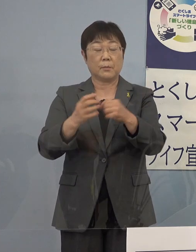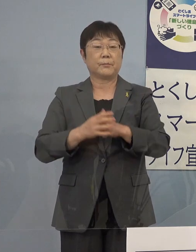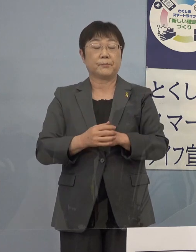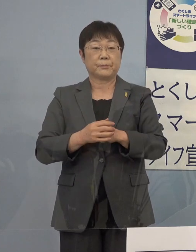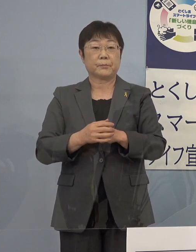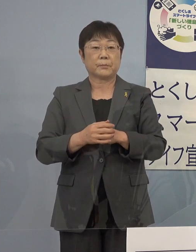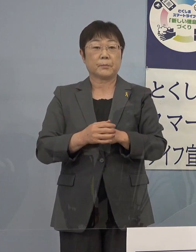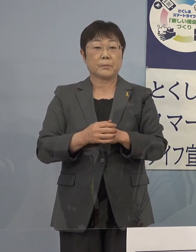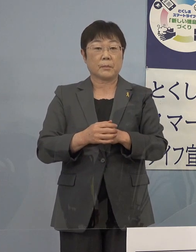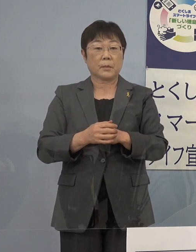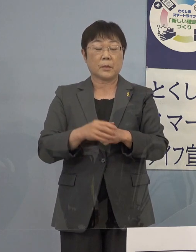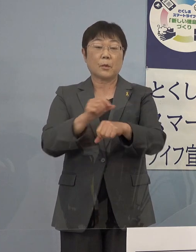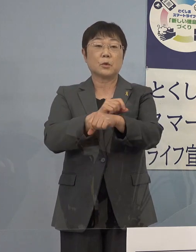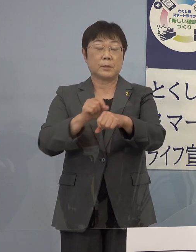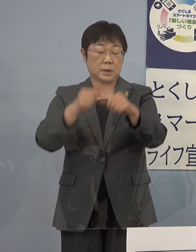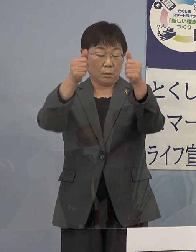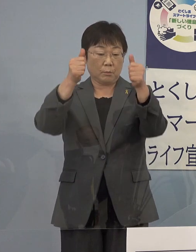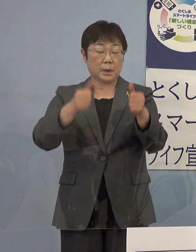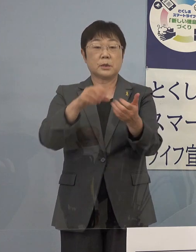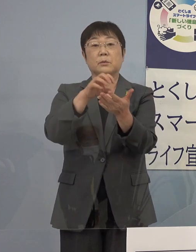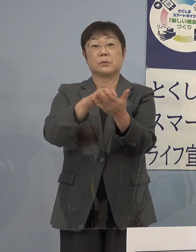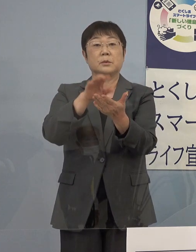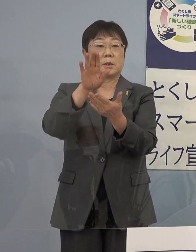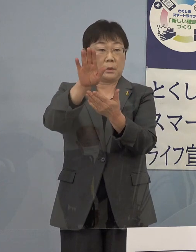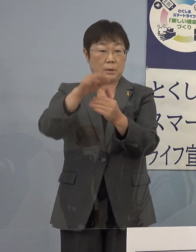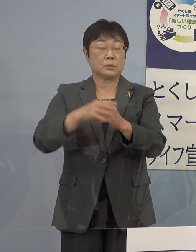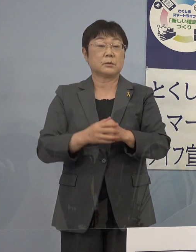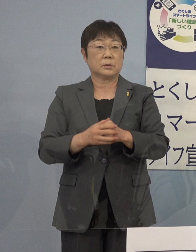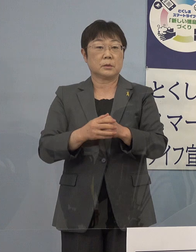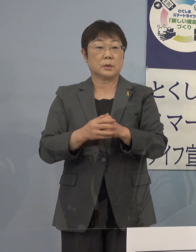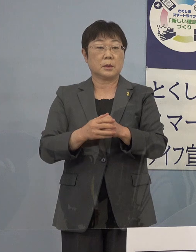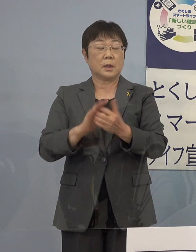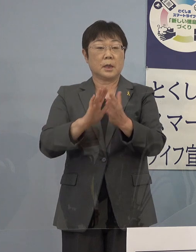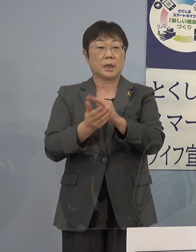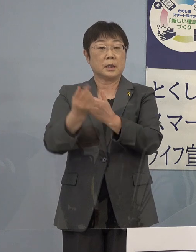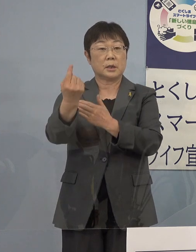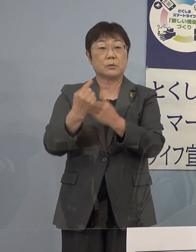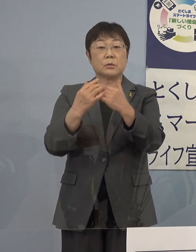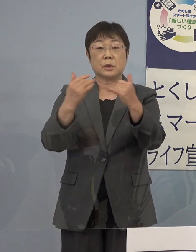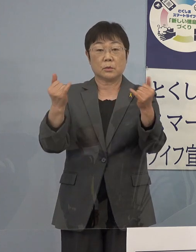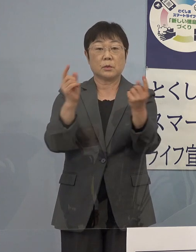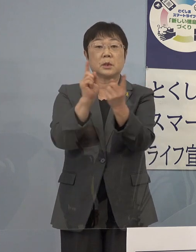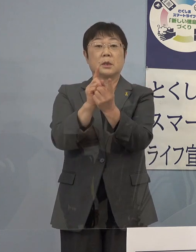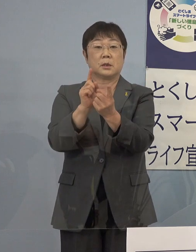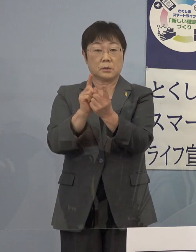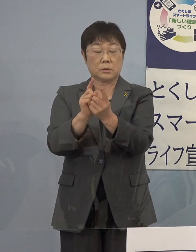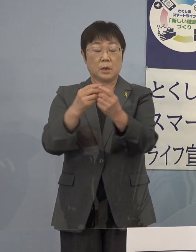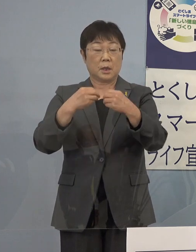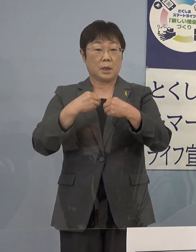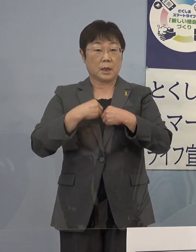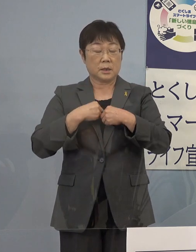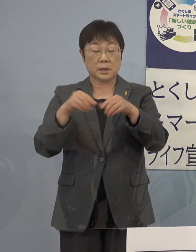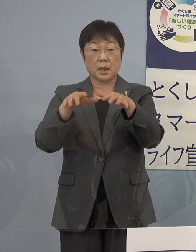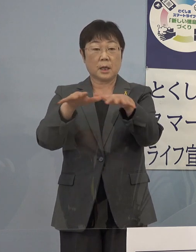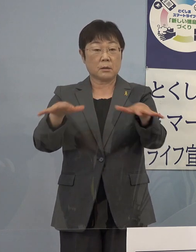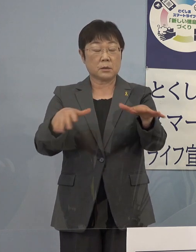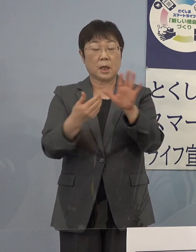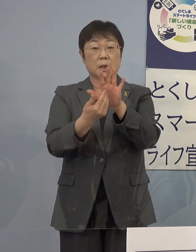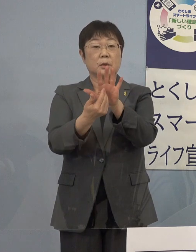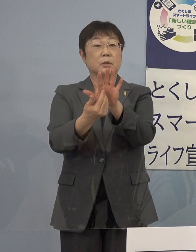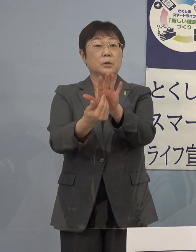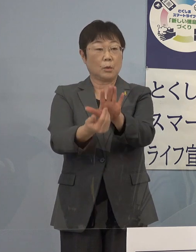を作成を特別にさせていただきまして、そして来県者の皆様方に対する感染拡大予